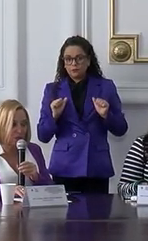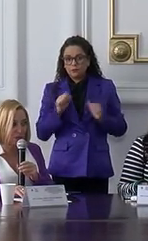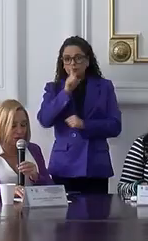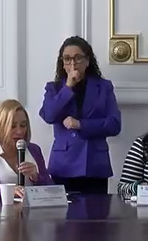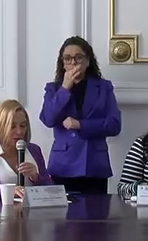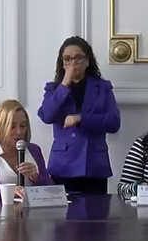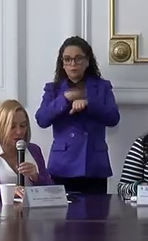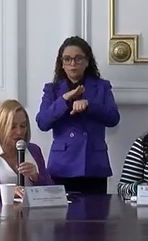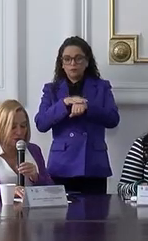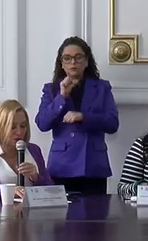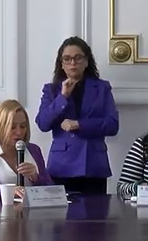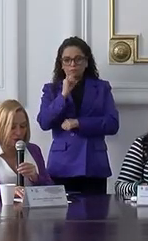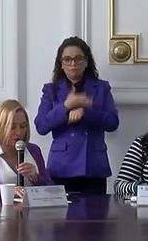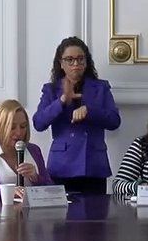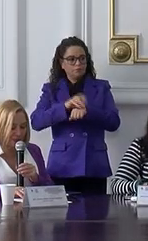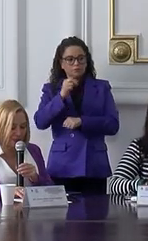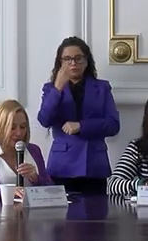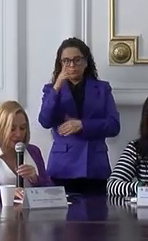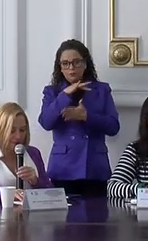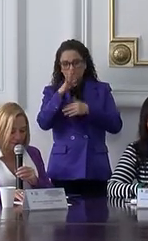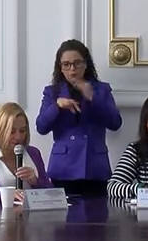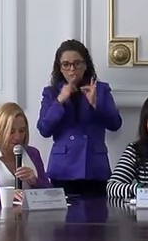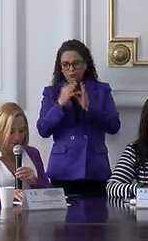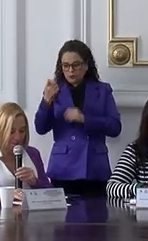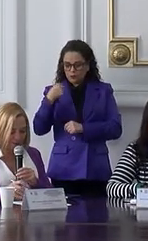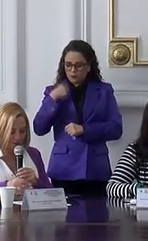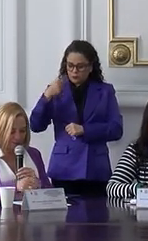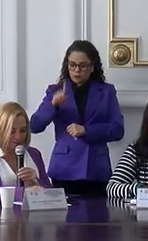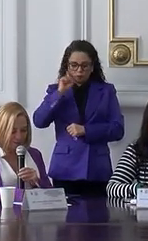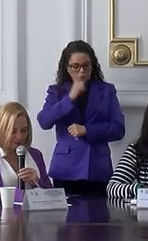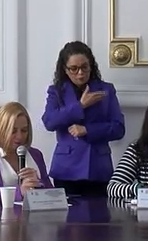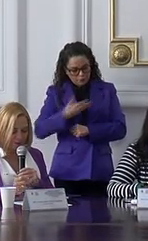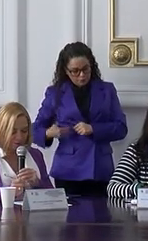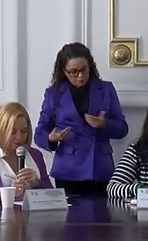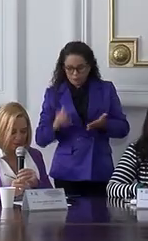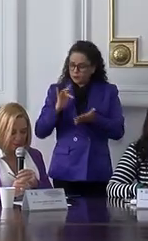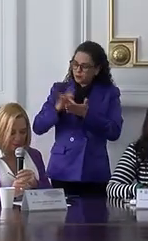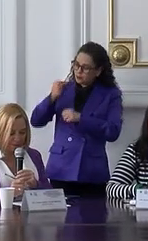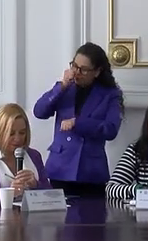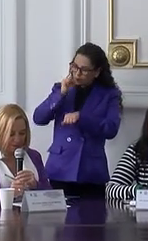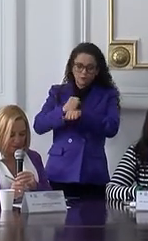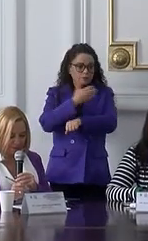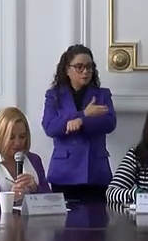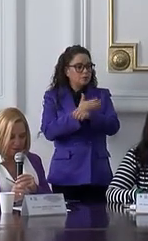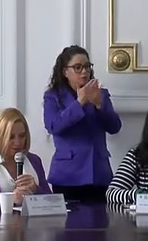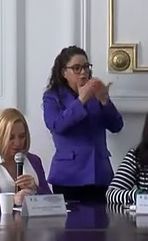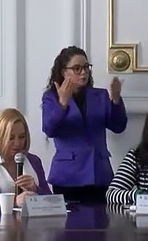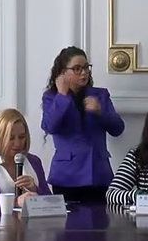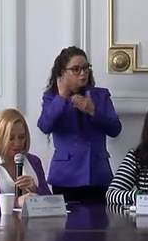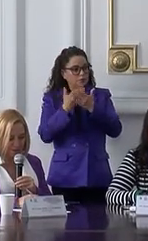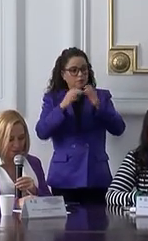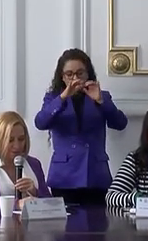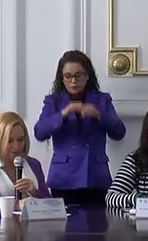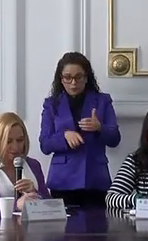dispensa su lectura. Cumplida su instrucción, diputada Presidenta. Gracias, diputada secretaria. Compañeras y compañeros, el presente